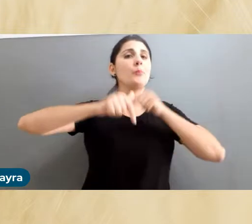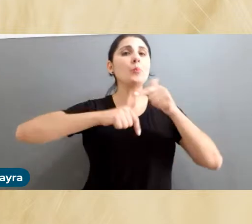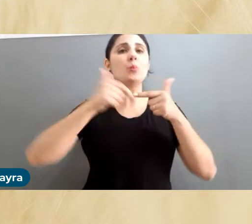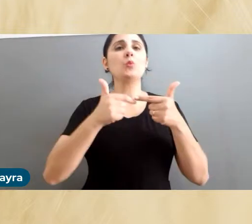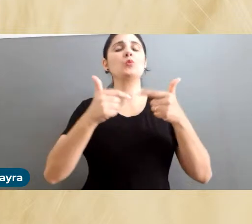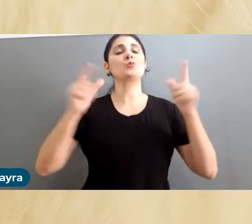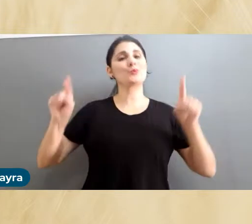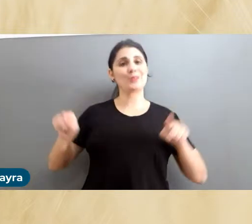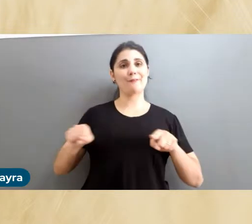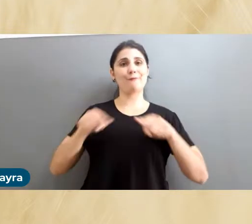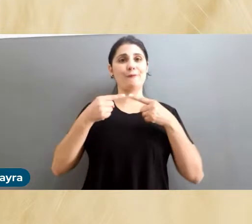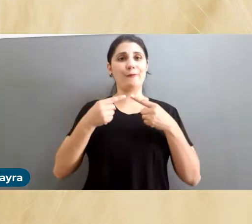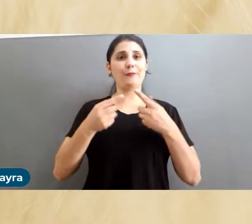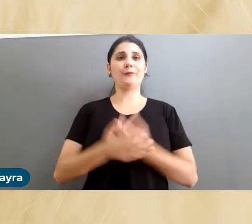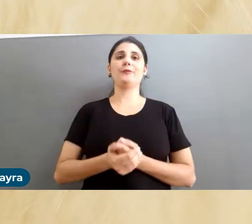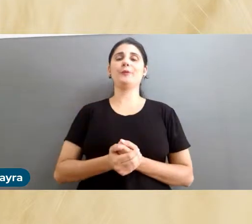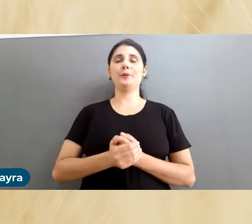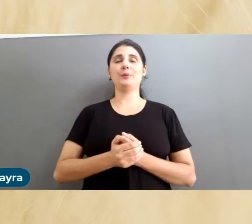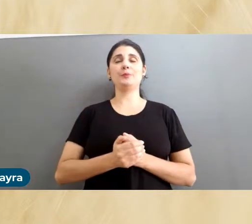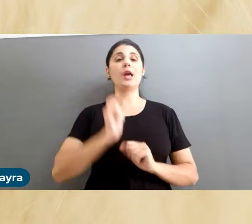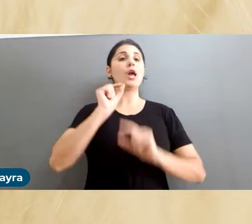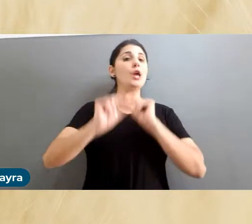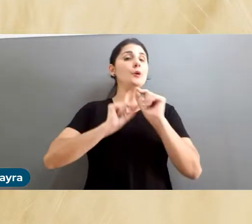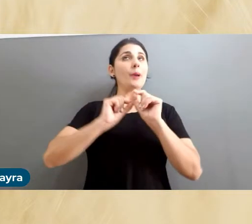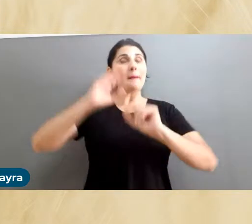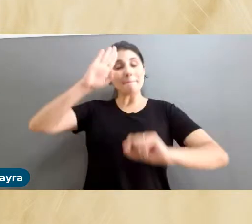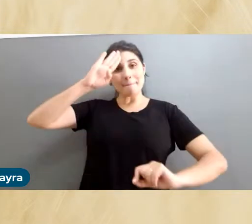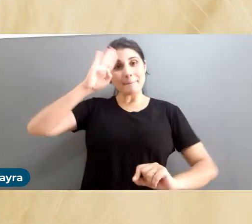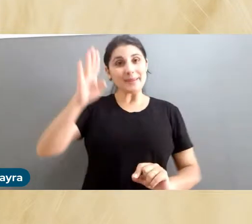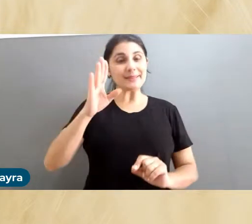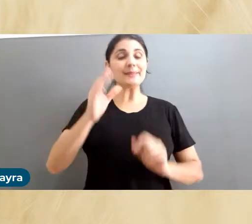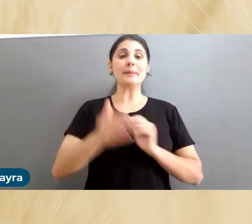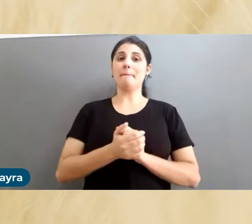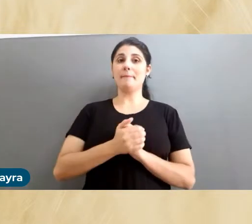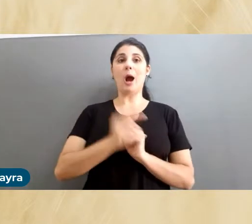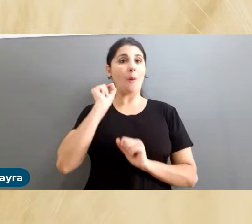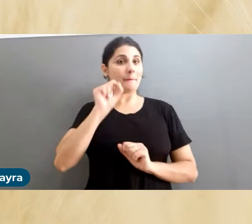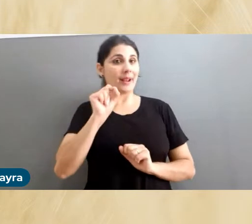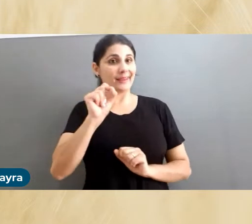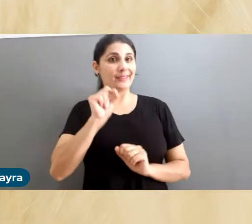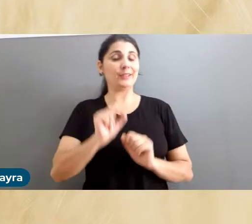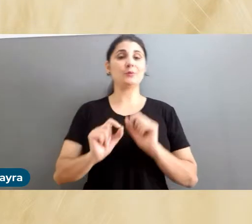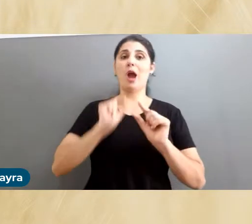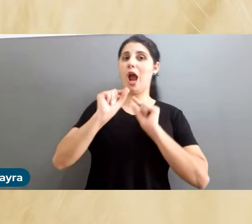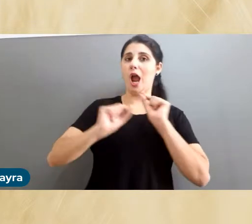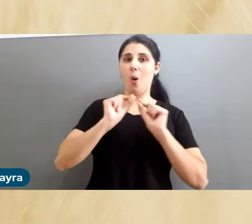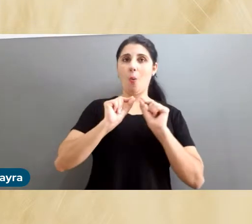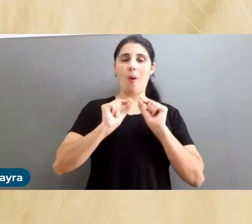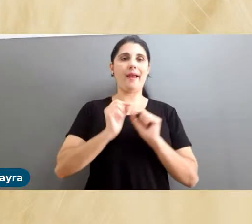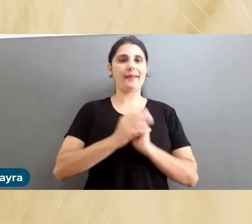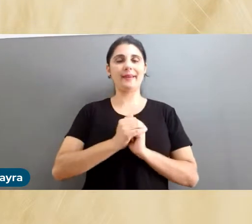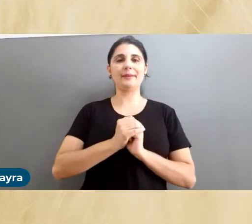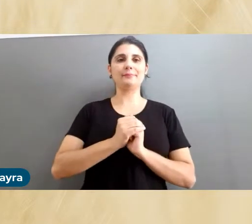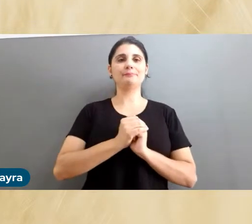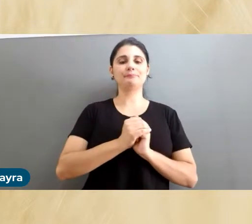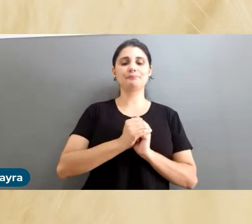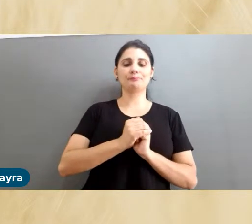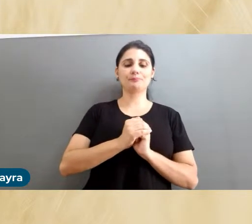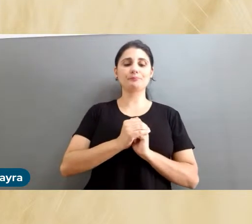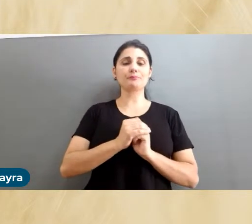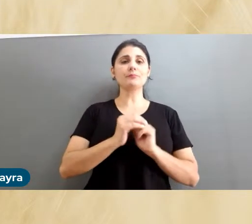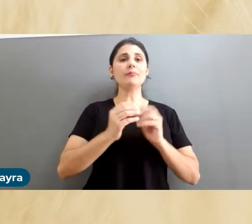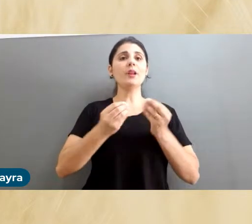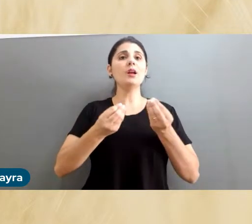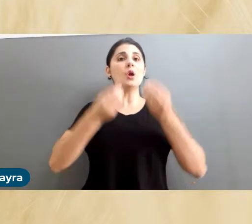desafios. E o fator principal para que nós possamos compreender esse contexto atual é aquele que a doutrina espírita